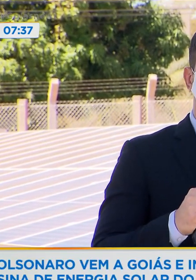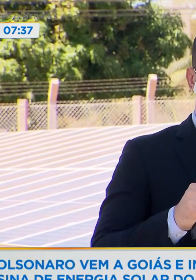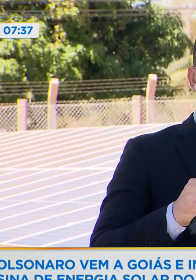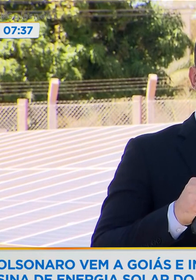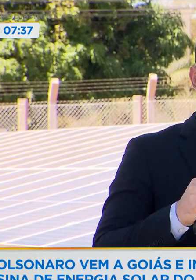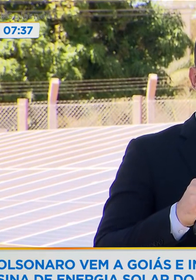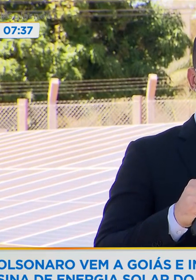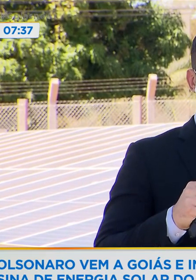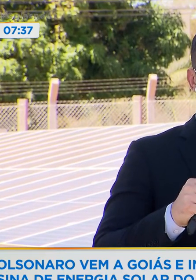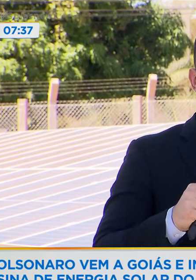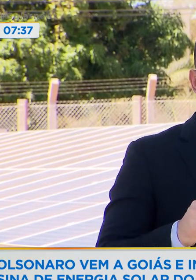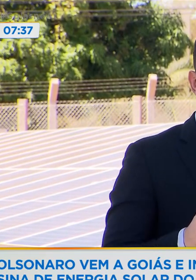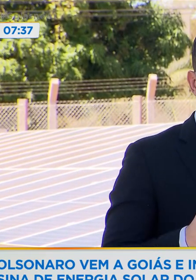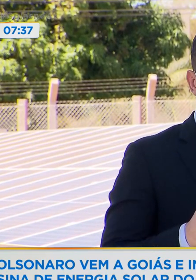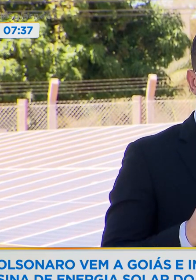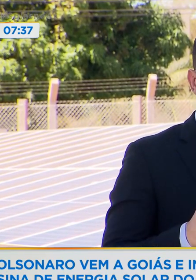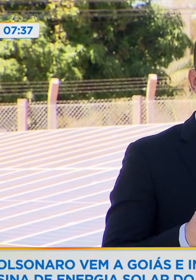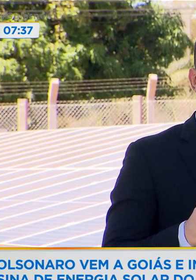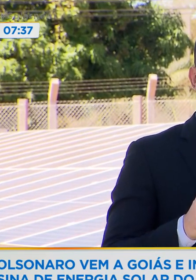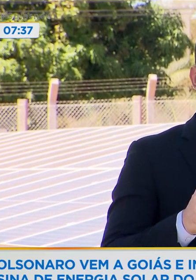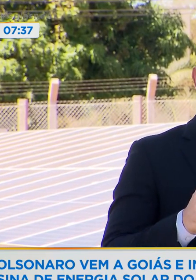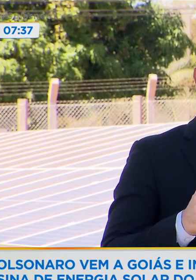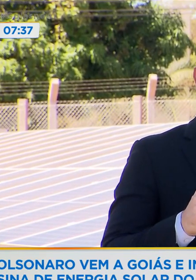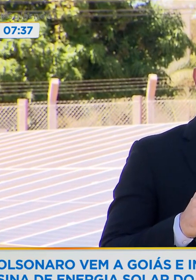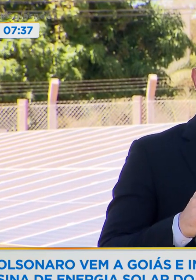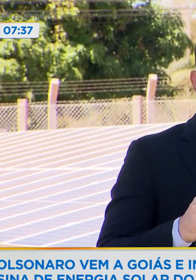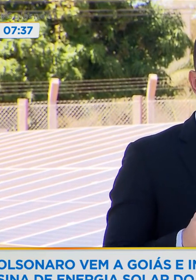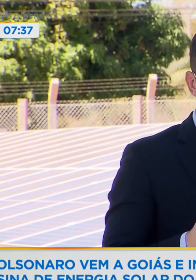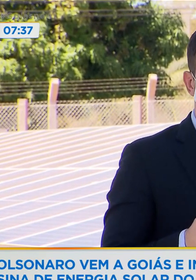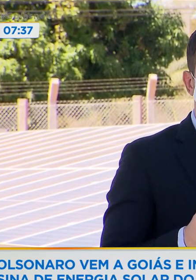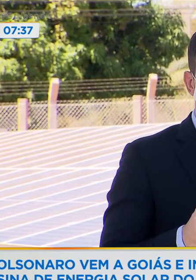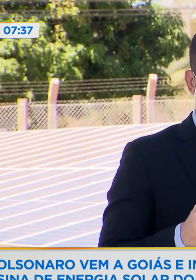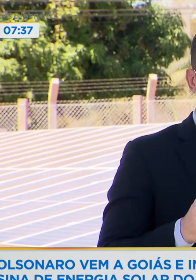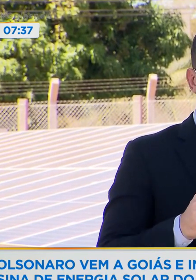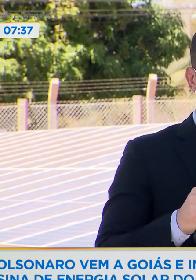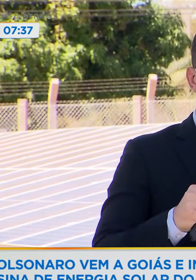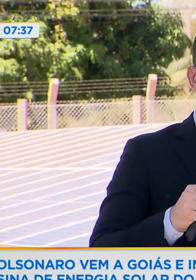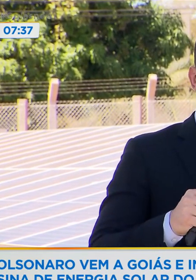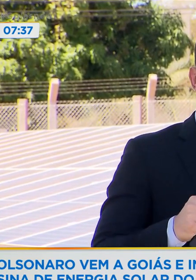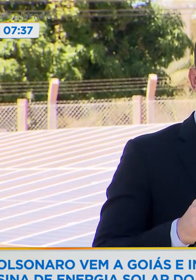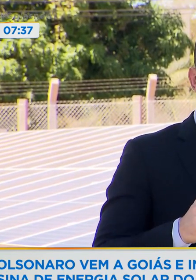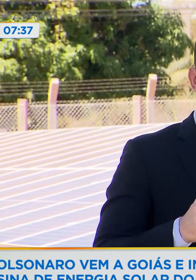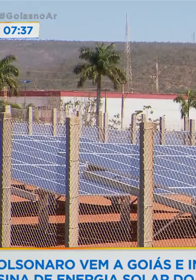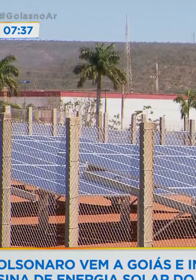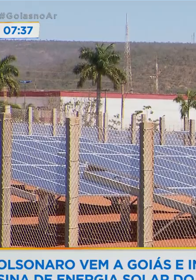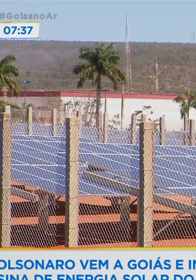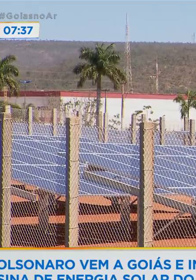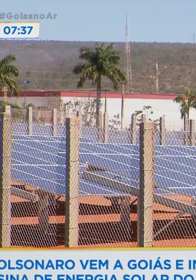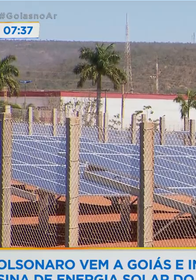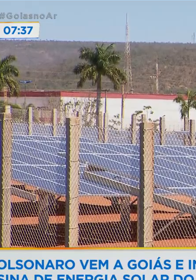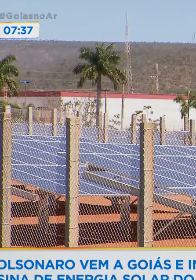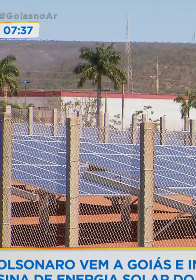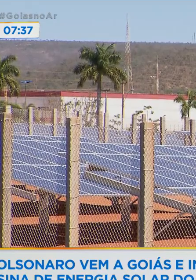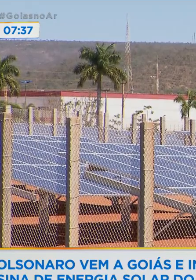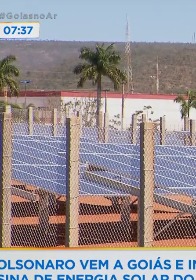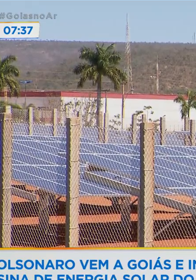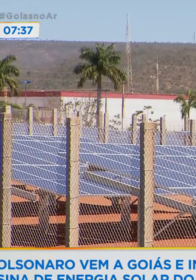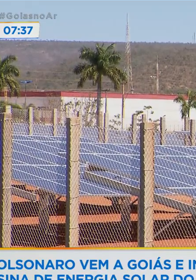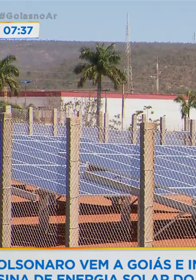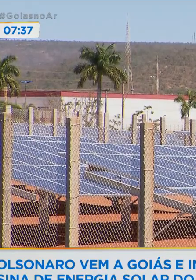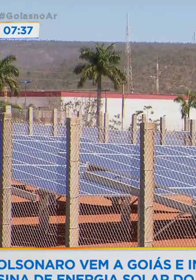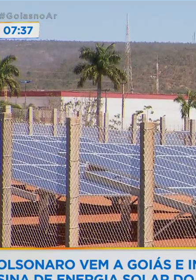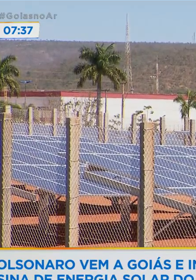por ano vão deixar de ser emitidas mais de 600 toneladas de dióxido de carbono o projeto